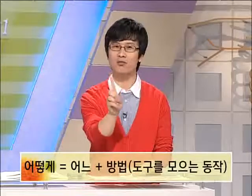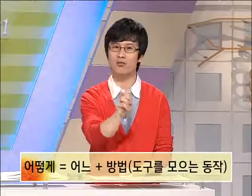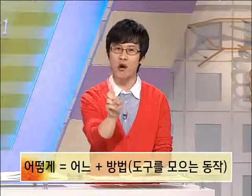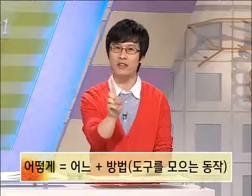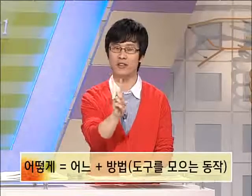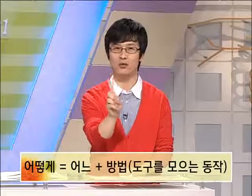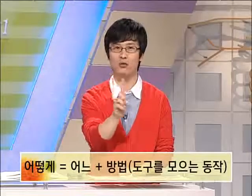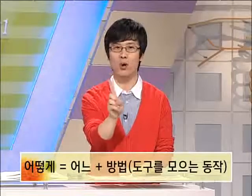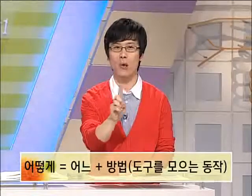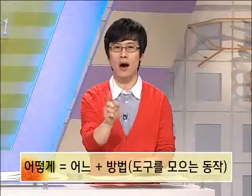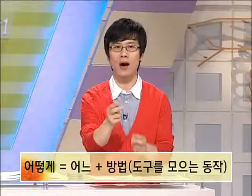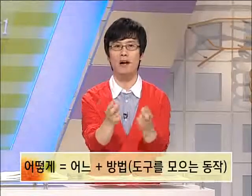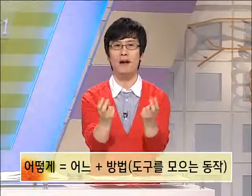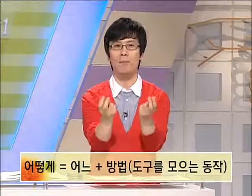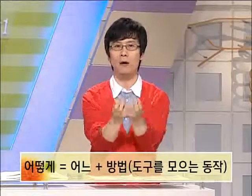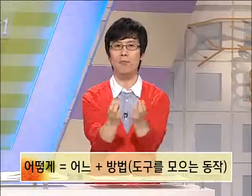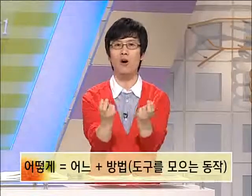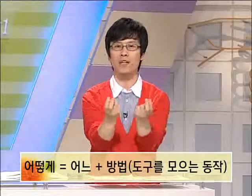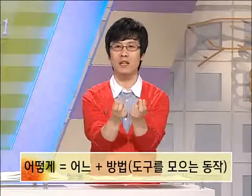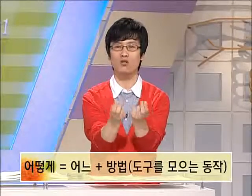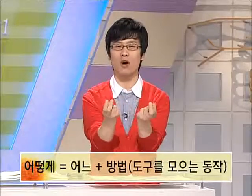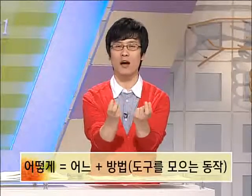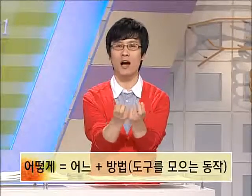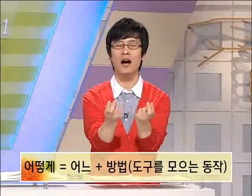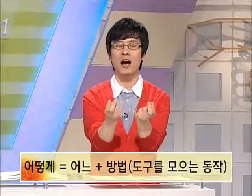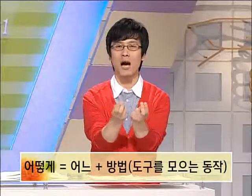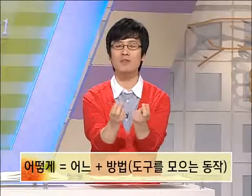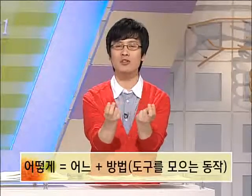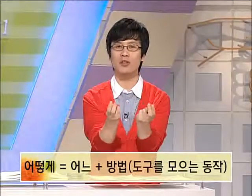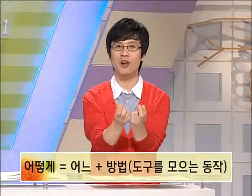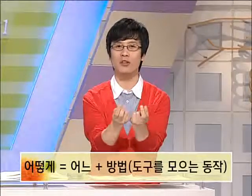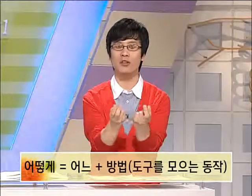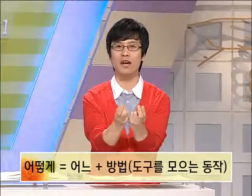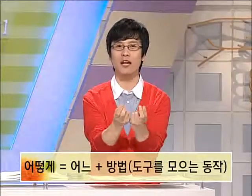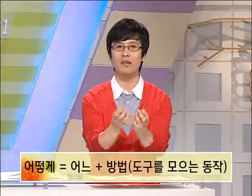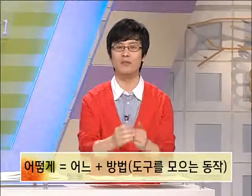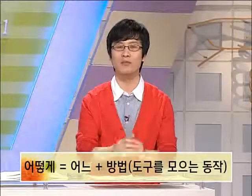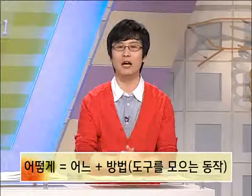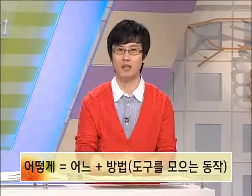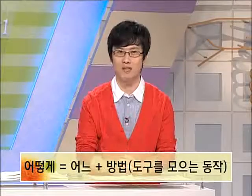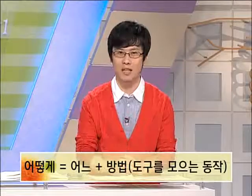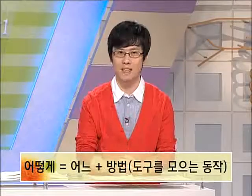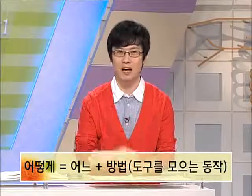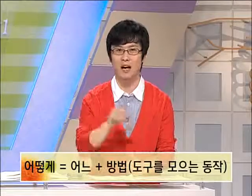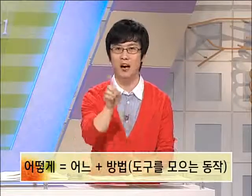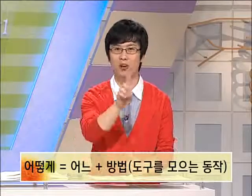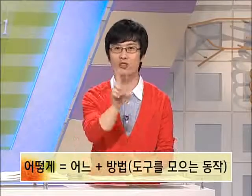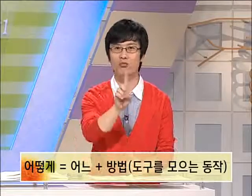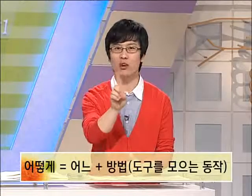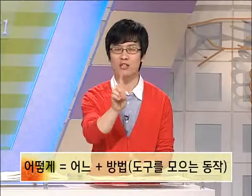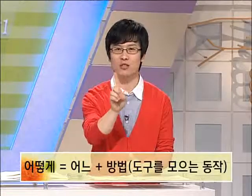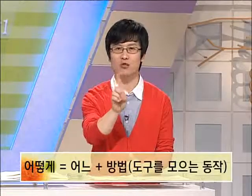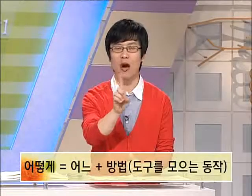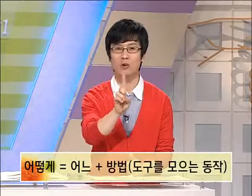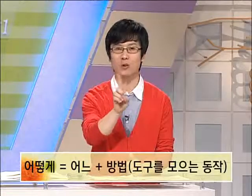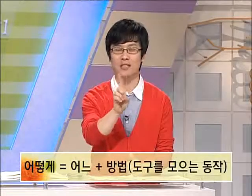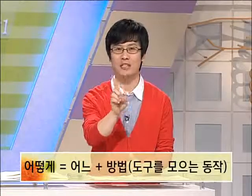무엇이라는 수화와 방법이라는 수화가 합쳐져서 어떻게라는 의미가 됩니다. 어느 무엇이라는 수화 알고 계실